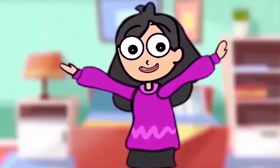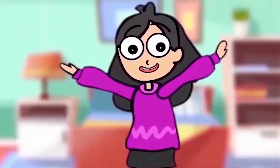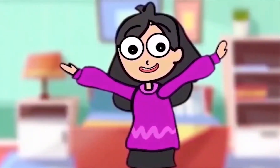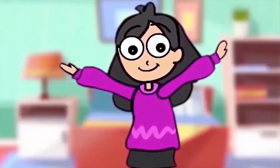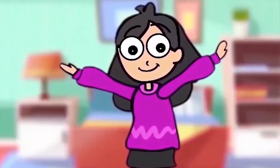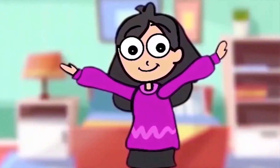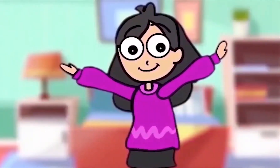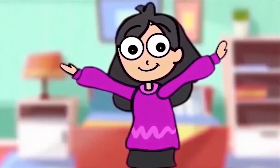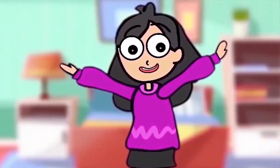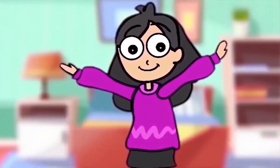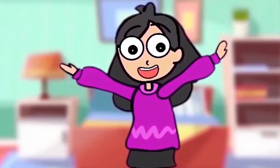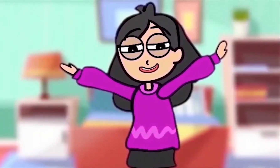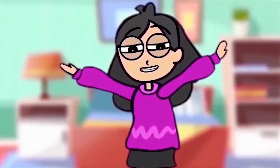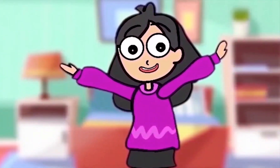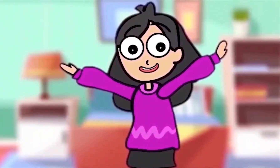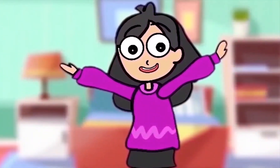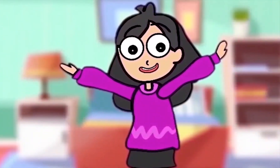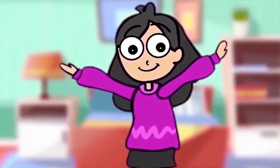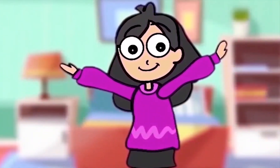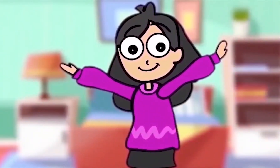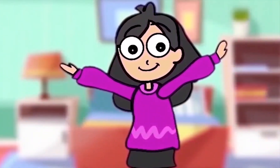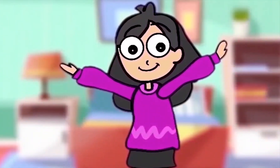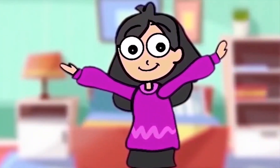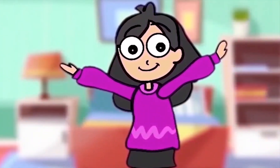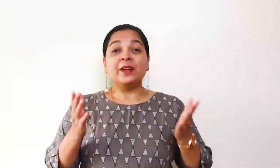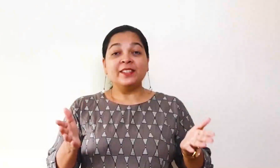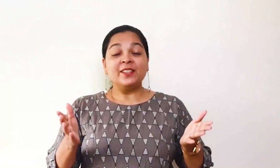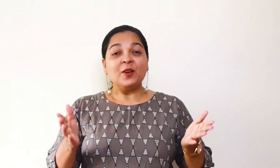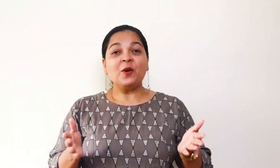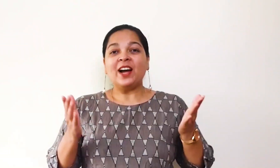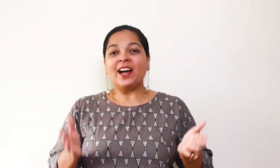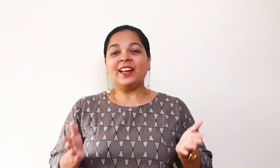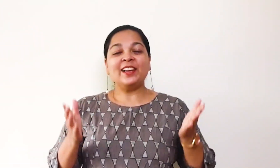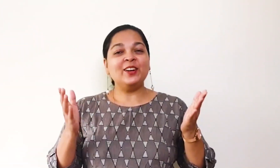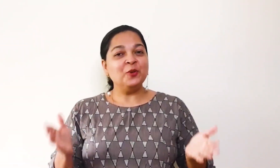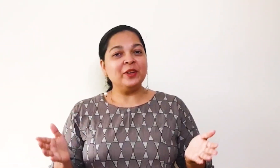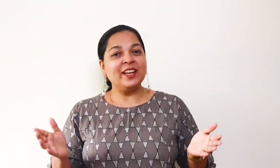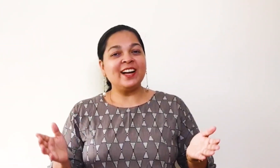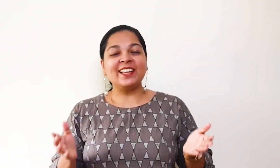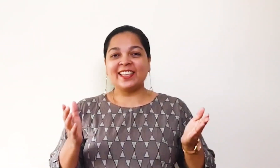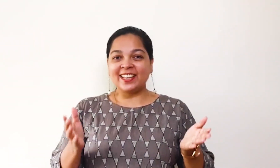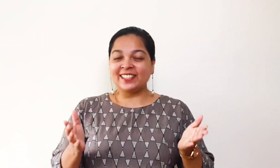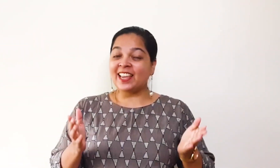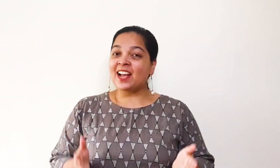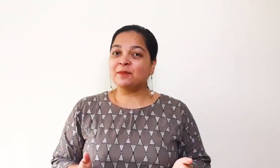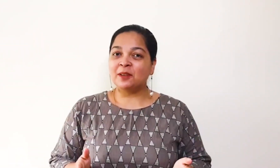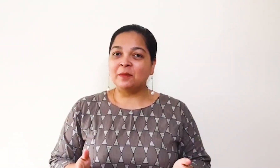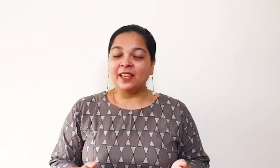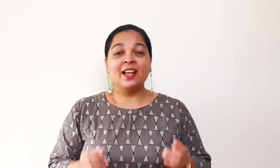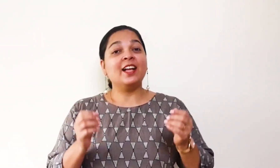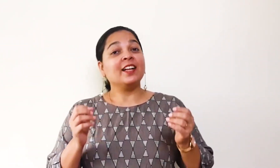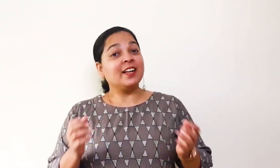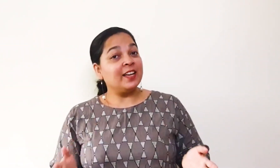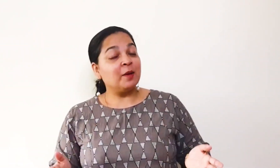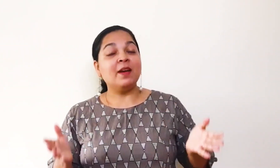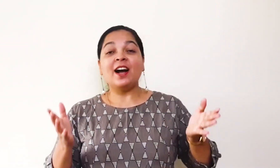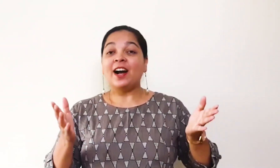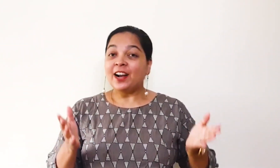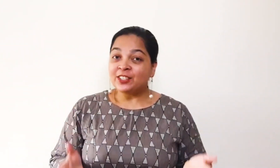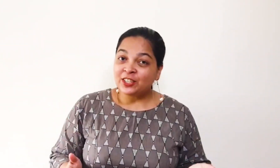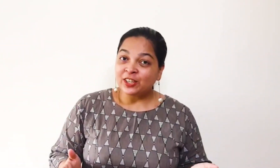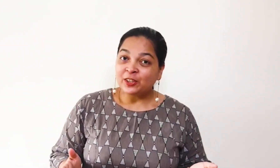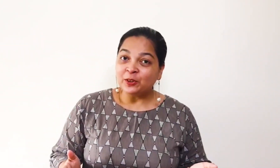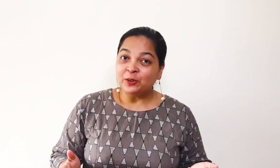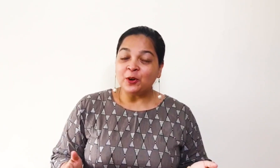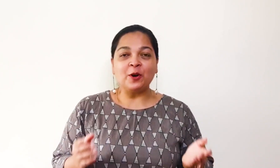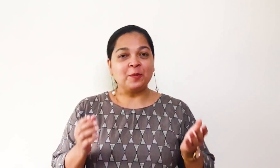ପିଲାମାନଙ୍କର ଷ୍ଟୋରିର ସମୟ ଆଉ ଆମେ ନୂଆ ନୂଆ କଥା ଶିଖିବା। ପ୍ରେଜ୍ ଦ ଲର୍ଡ, ହାଲେଲୁୟା। କେମିତି ଅଛନ୍ତି କହନ୍ତୁ?